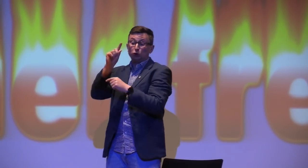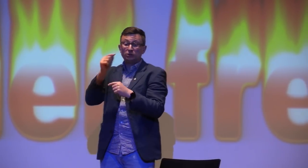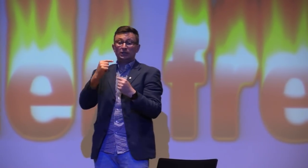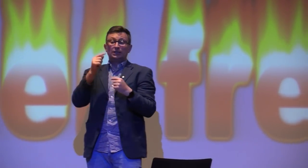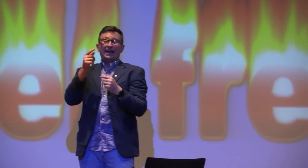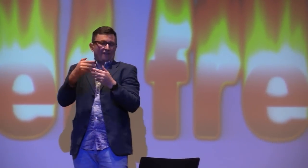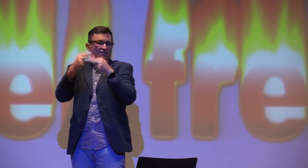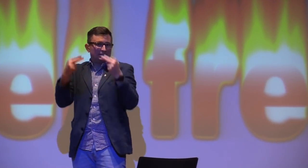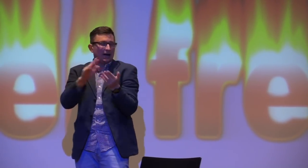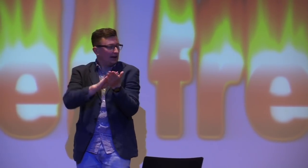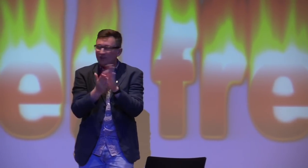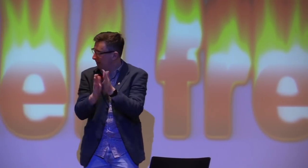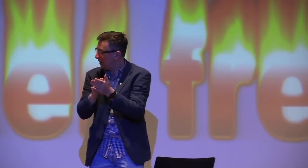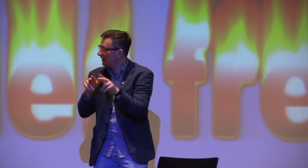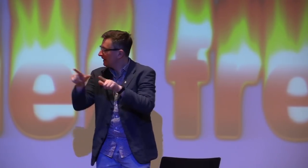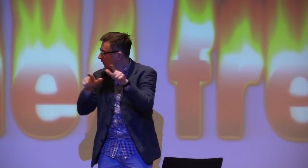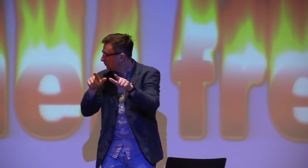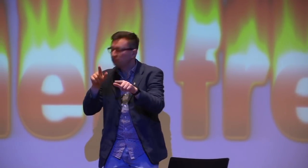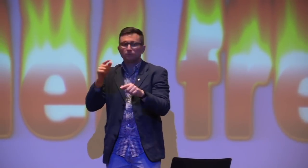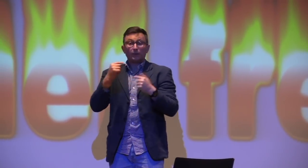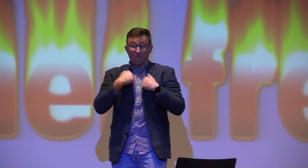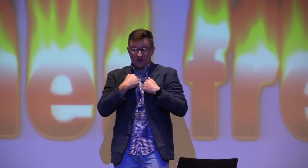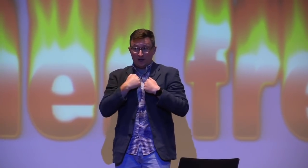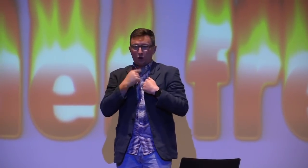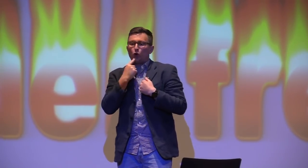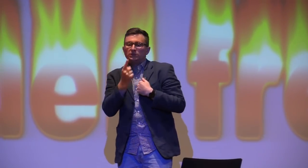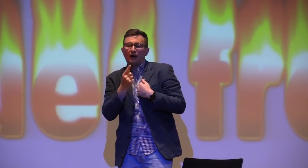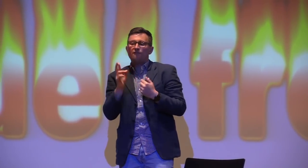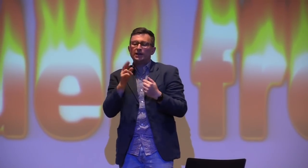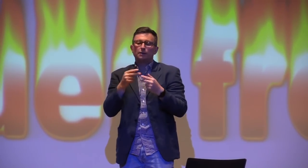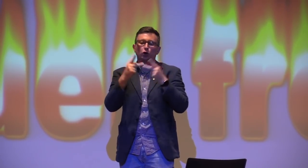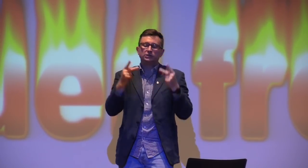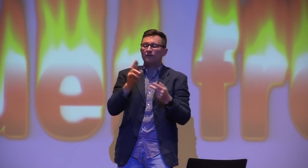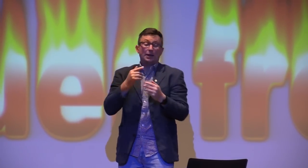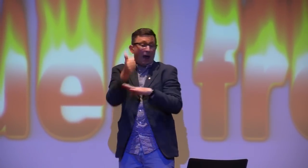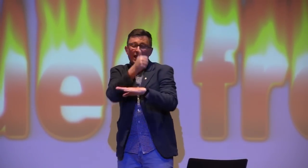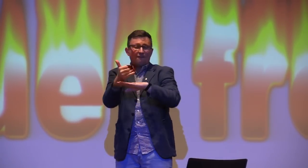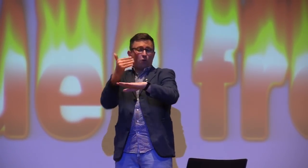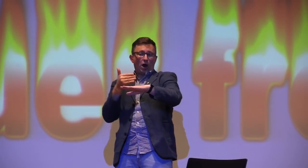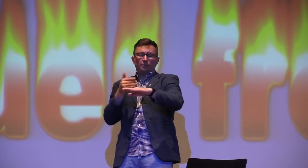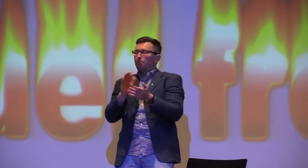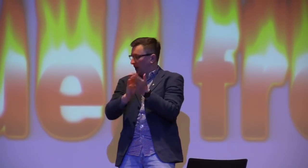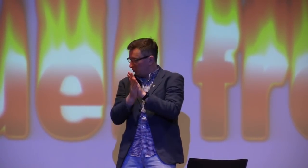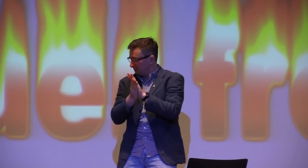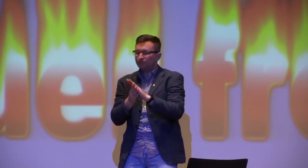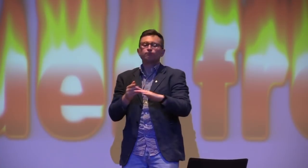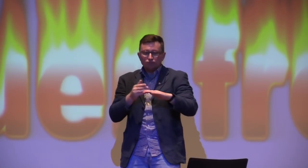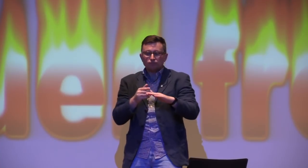Wir haben das bei der Deutschen Gesellschaft eingereicht und die haben, weil sie dann eine Verabredung mit der Regierung haben, dass die